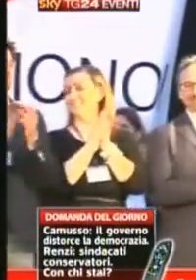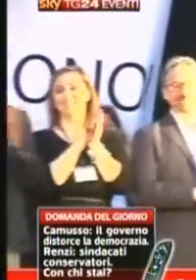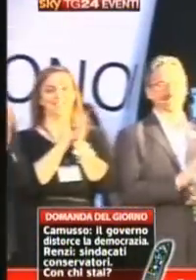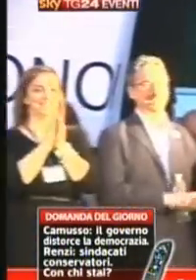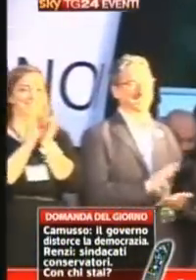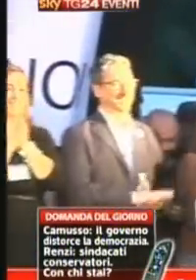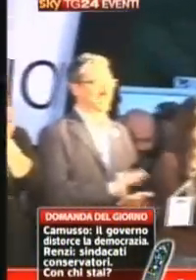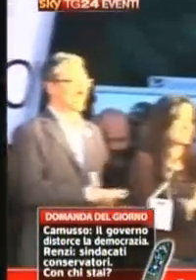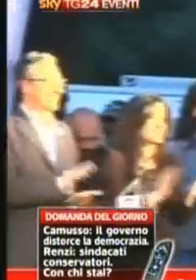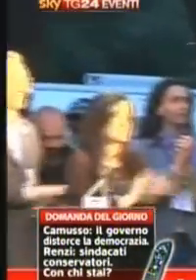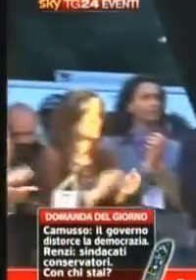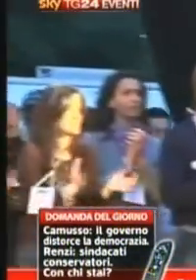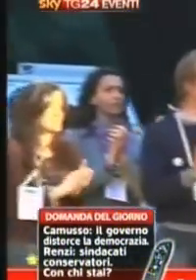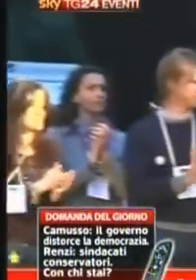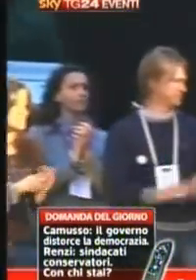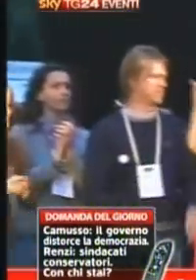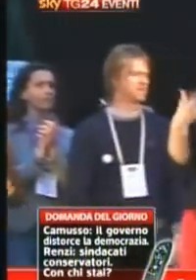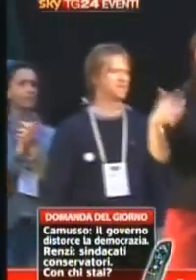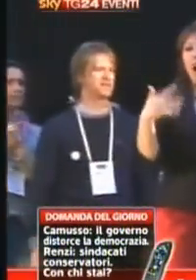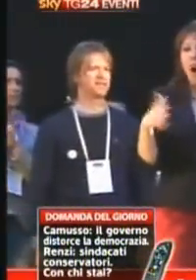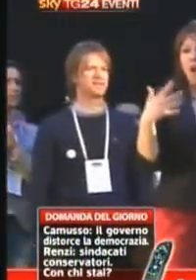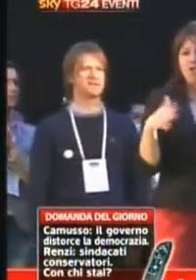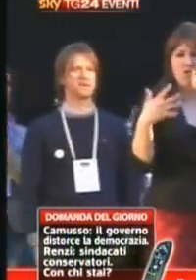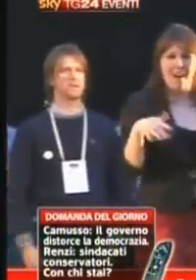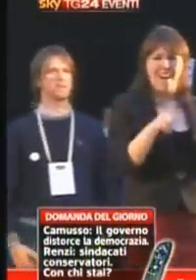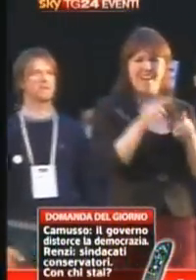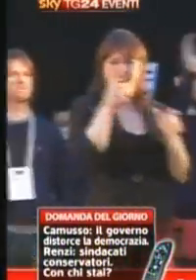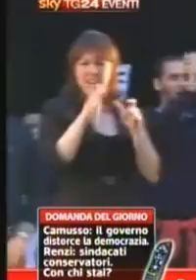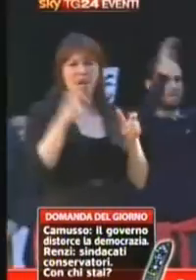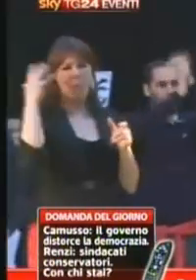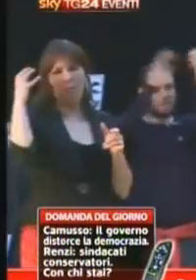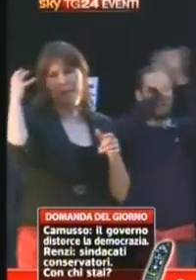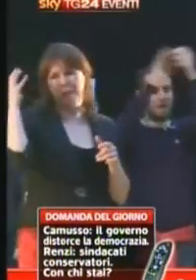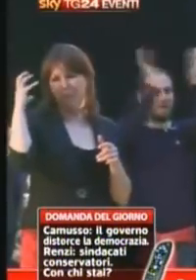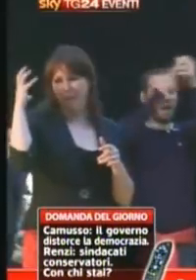Ah, perché non c'è stato casi che l'hanno fatto, non l'hanno fatto, non l'ha fatto